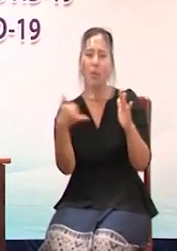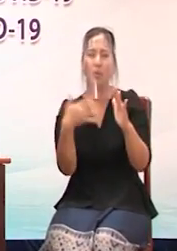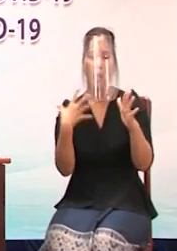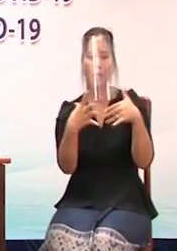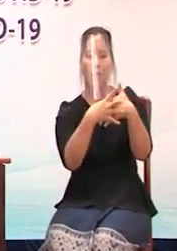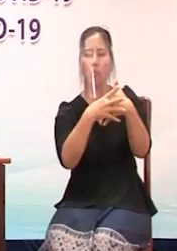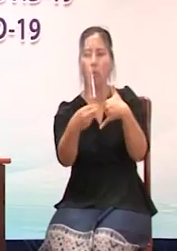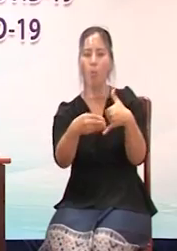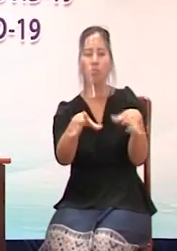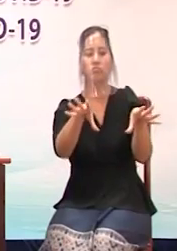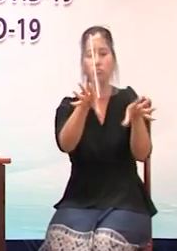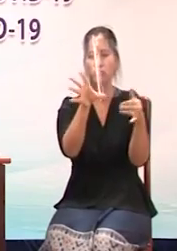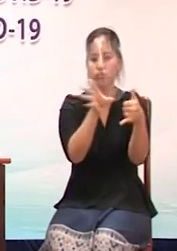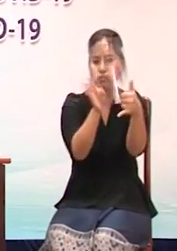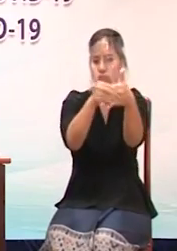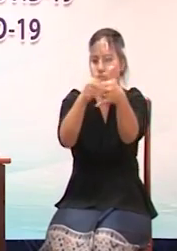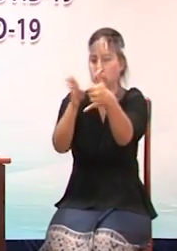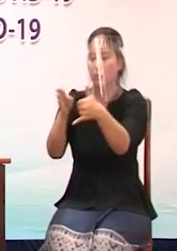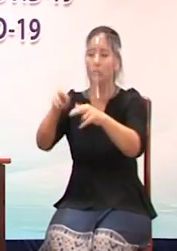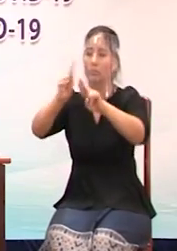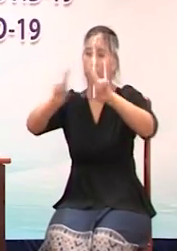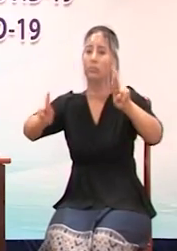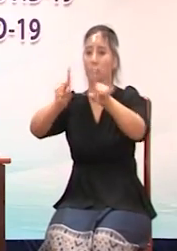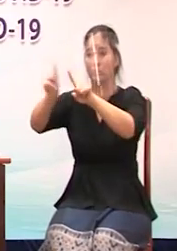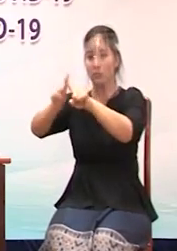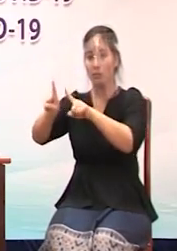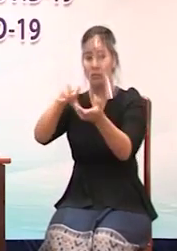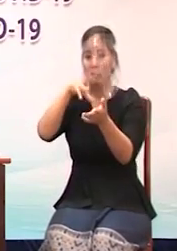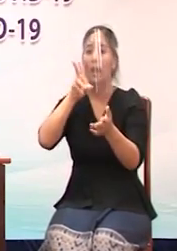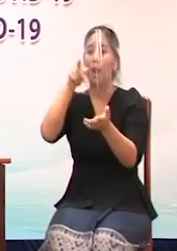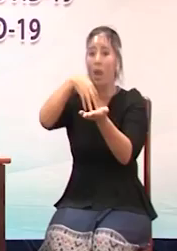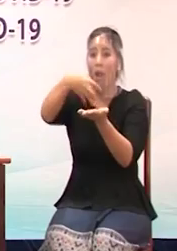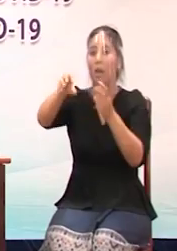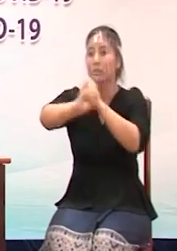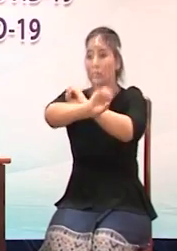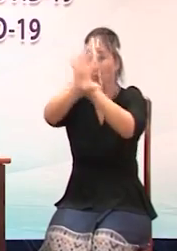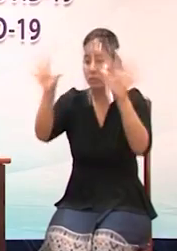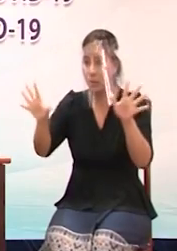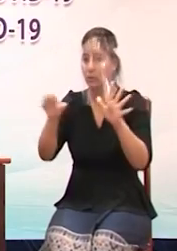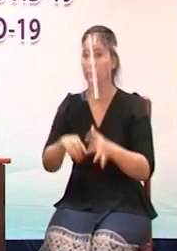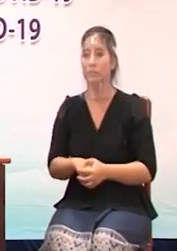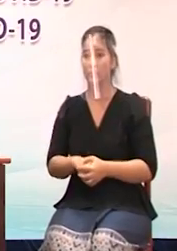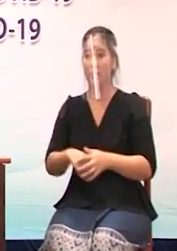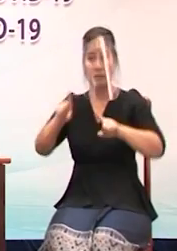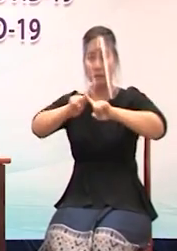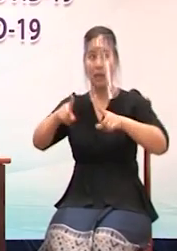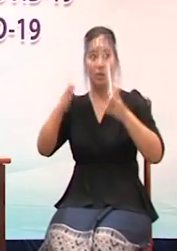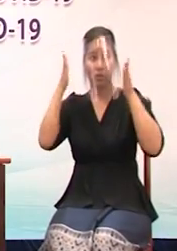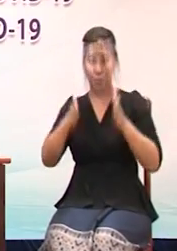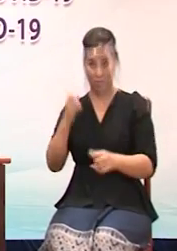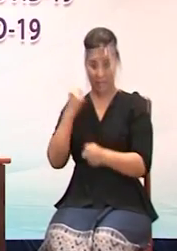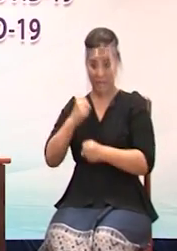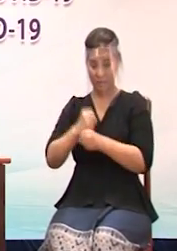าเป็น118บ่ว่าเป็นหั่นต่างๆนี่เนาะให้ความกระจ่างแจ้งคือเนาะเพราะว่าข้าพเจ้าว่าติดเชื้ออยู่หั่นแต่บ่แม่นพนักงานอยู่หั่นเนาะแม่นผู้ติด